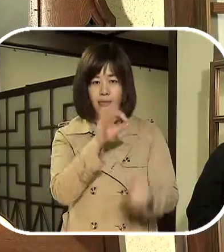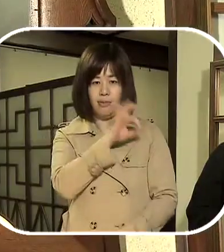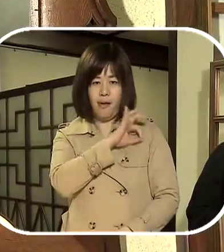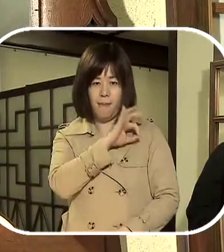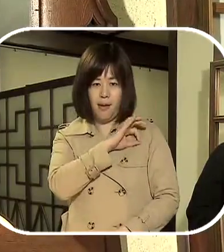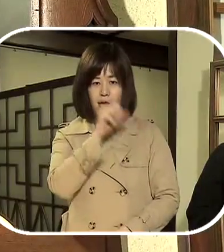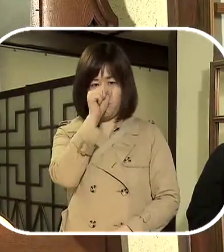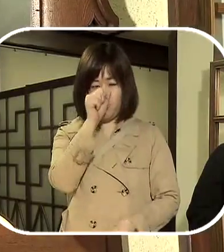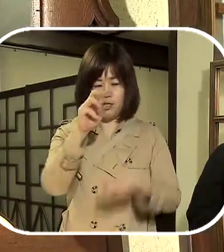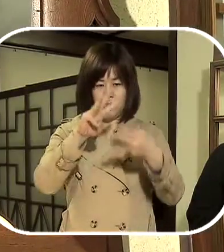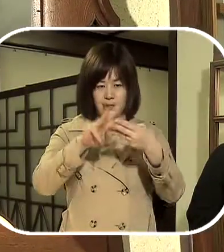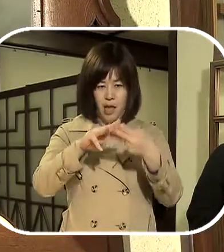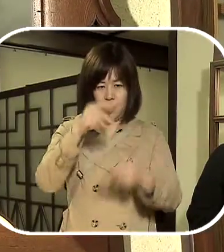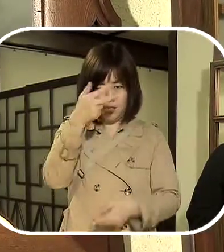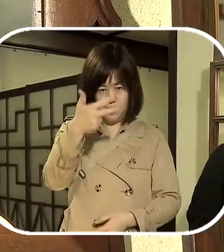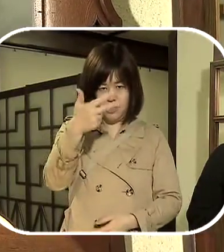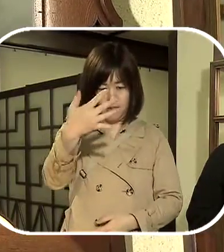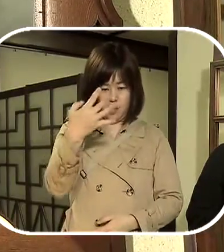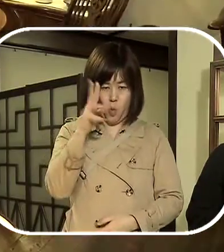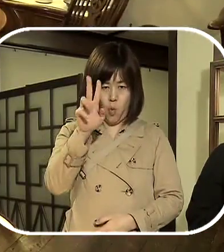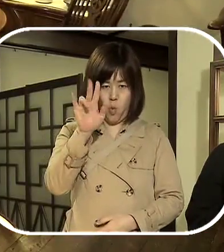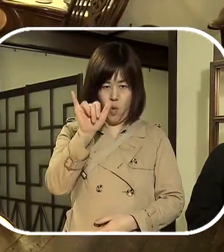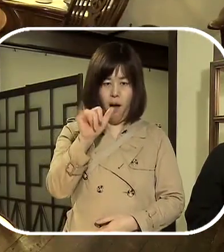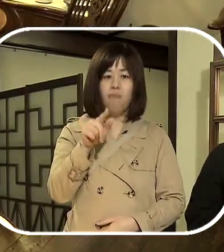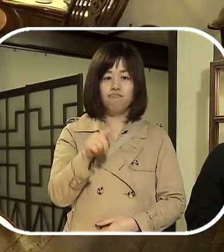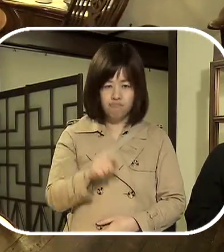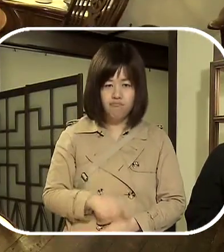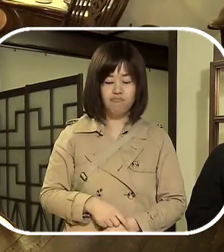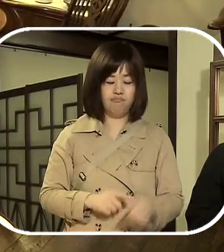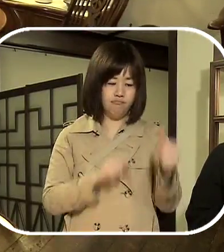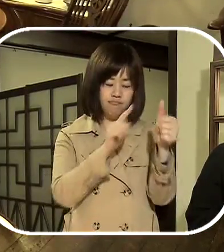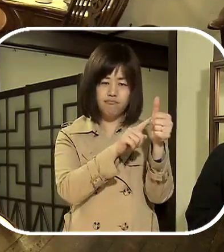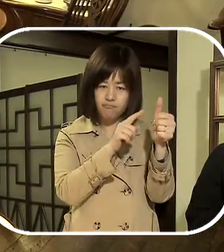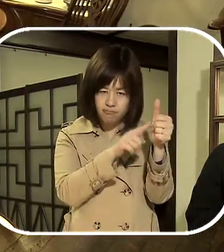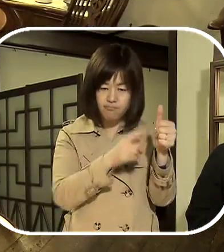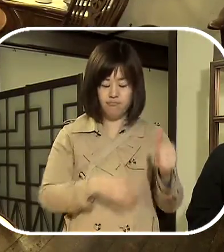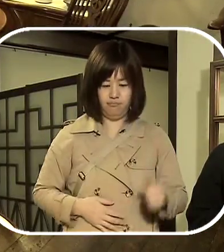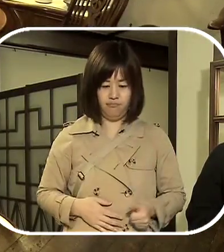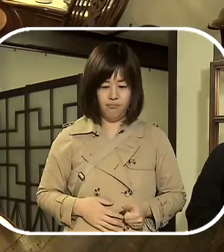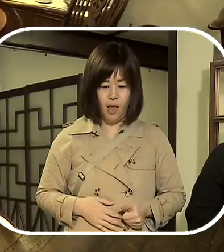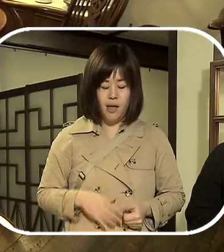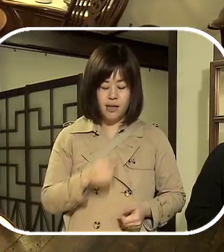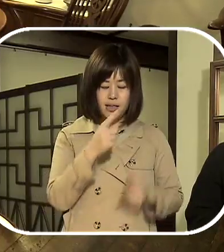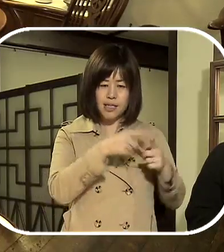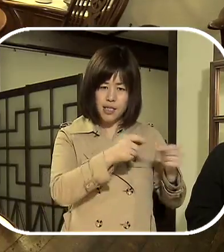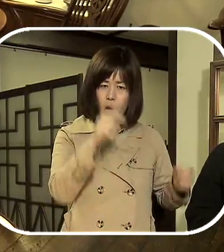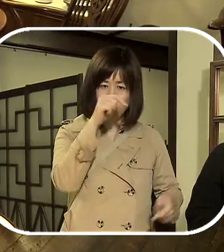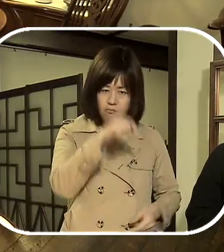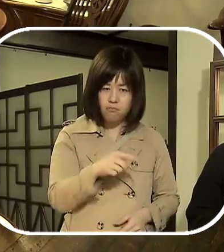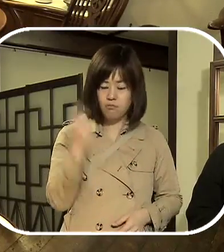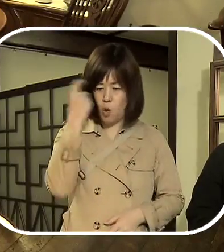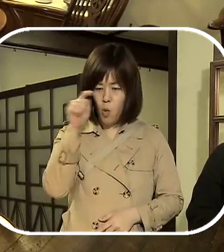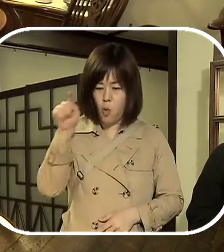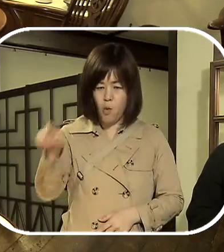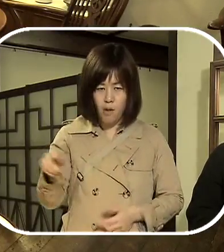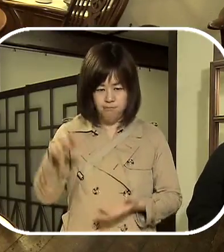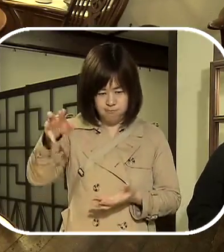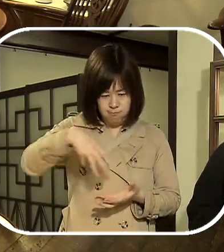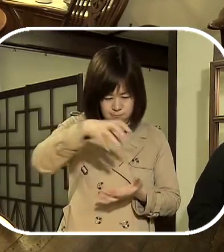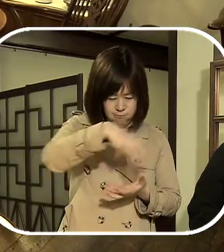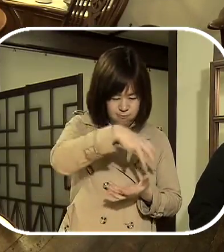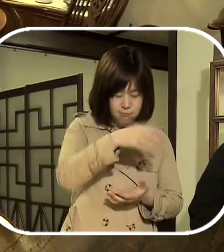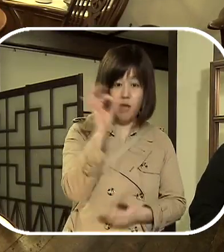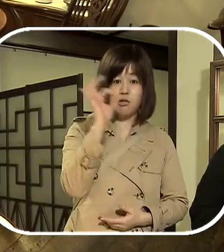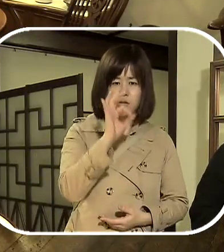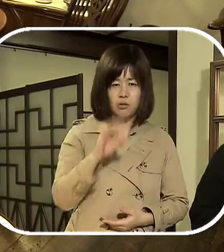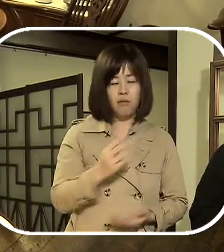黒写真、 吉田翔也が集めた テーブルや椅子などの家具も飾られている。 国内外の